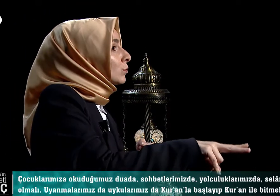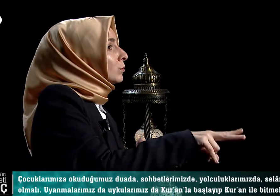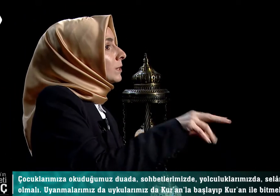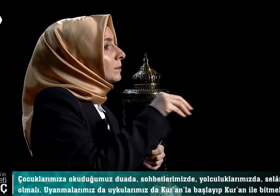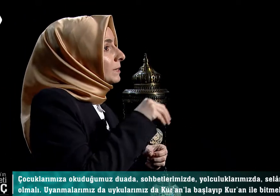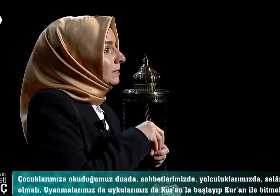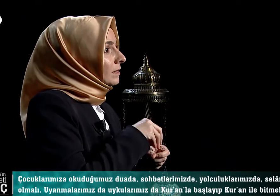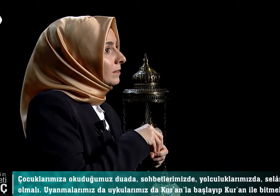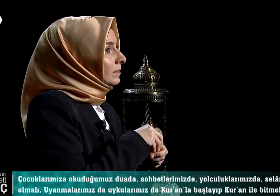yolculuklarımızda,